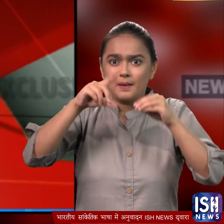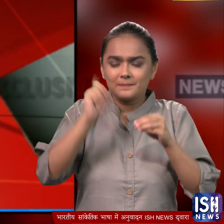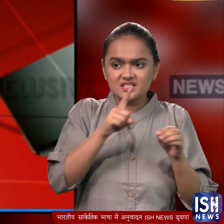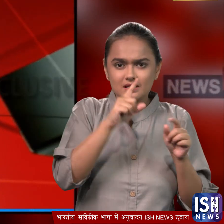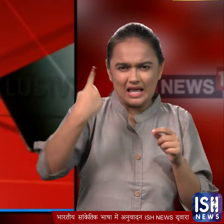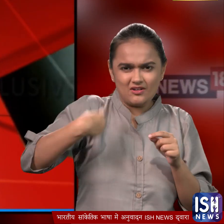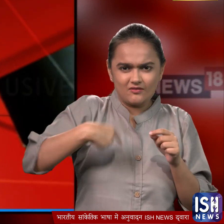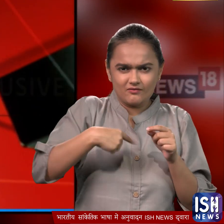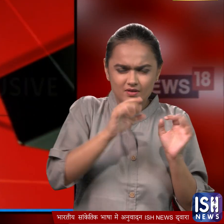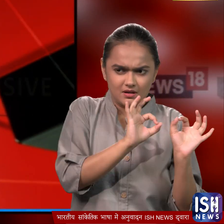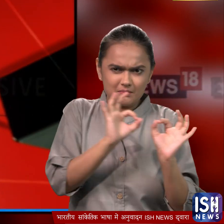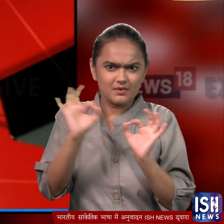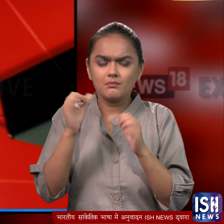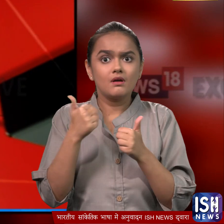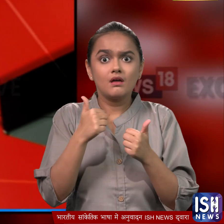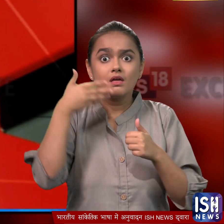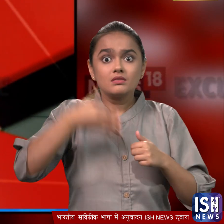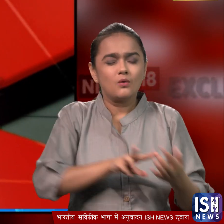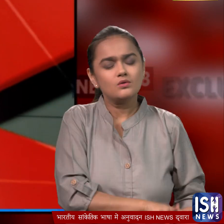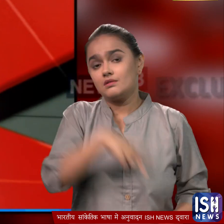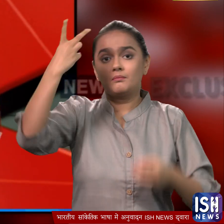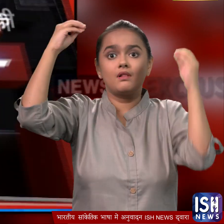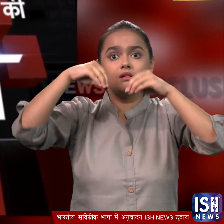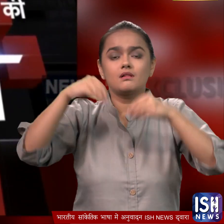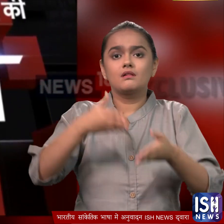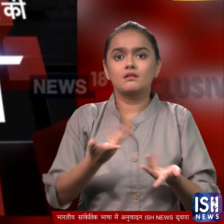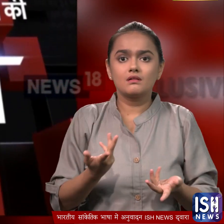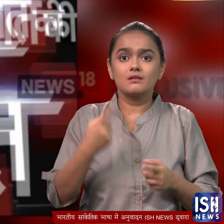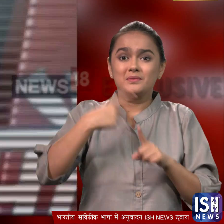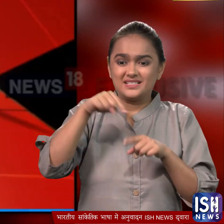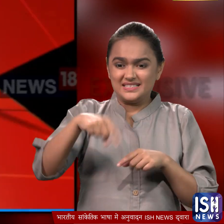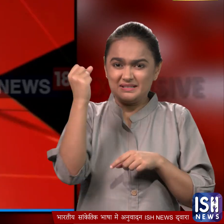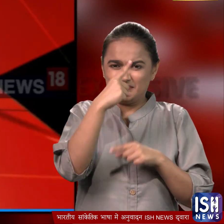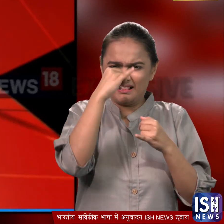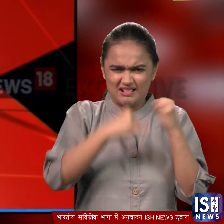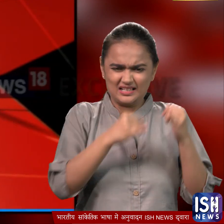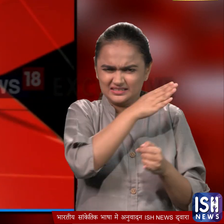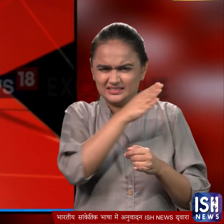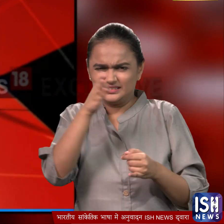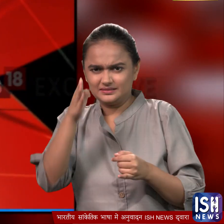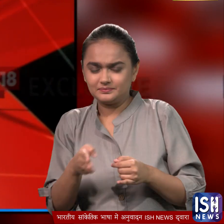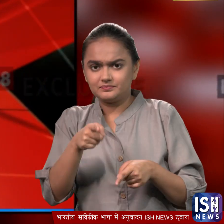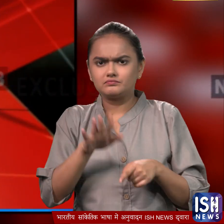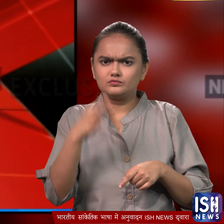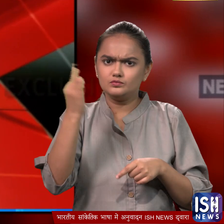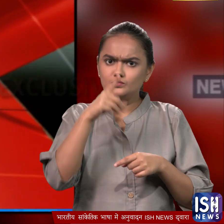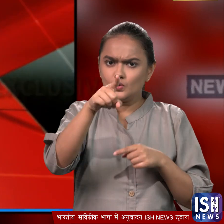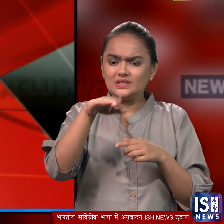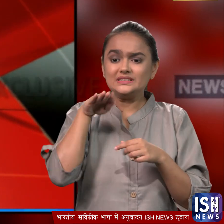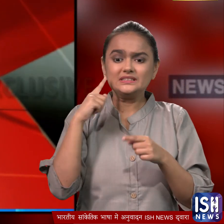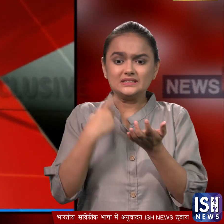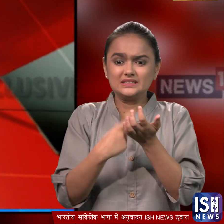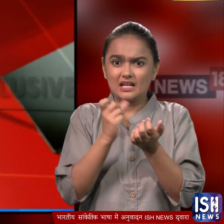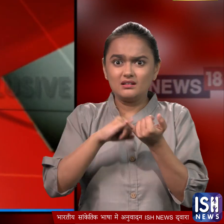में वहां जितना पानी बरसना चाहिए था उसके मुकाबले 3/4 बारिश हुई। इस महीने के आखिर तक बच्चों के लिए जायडस